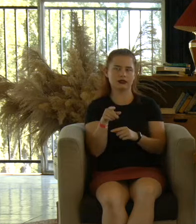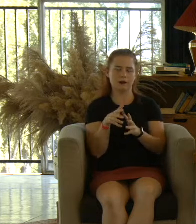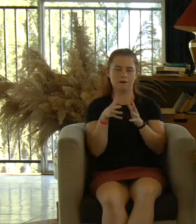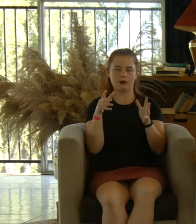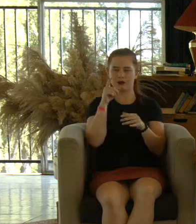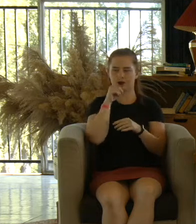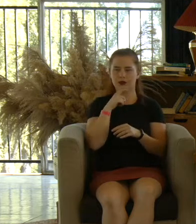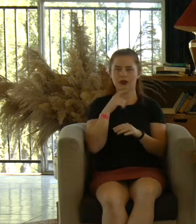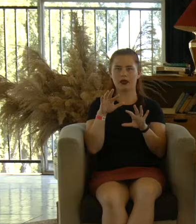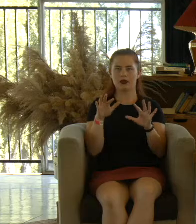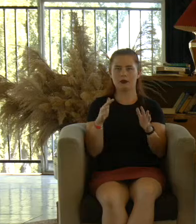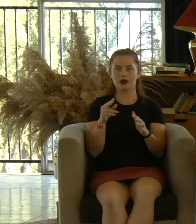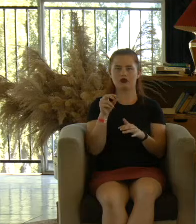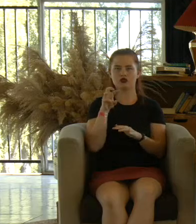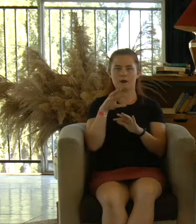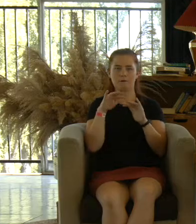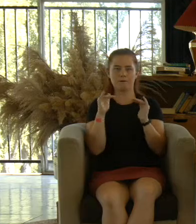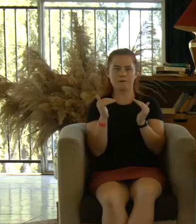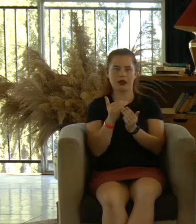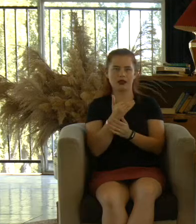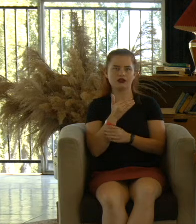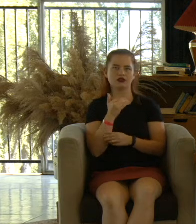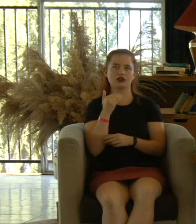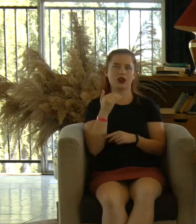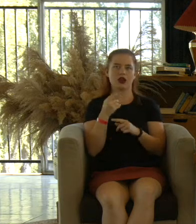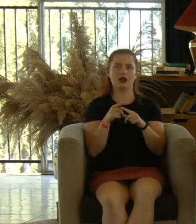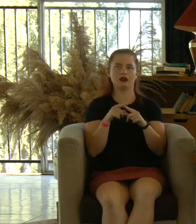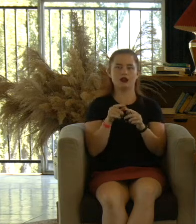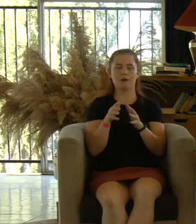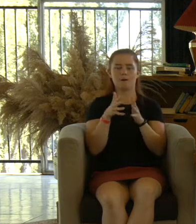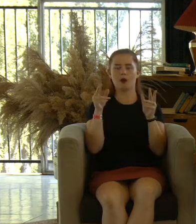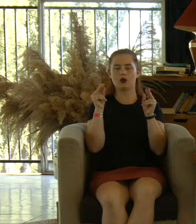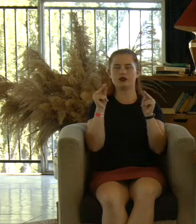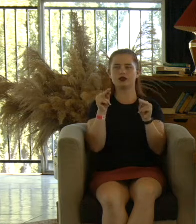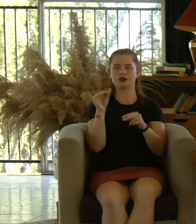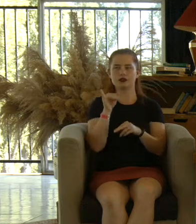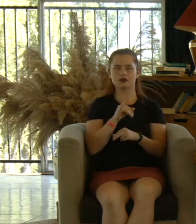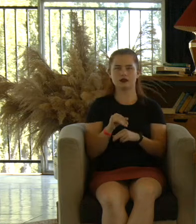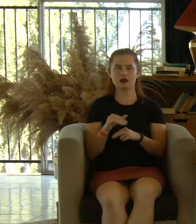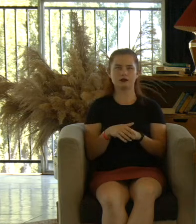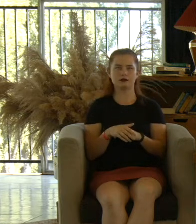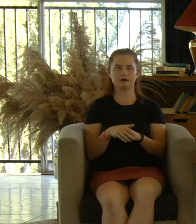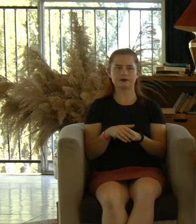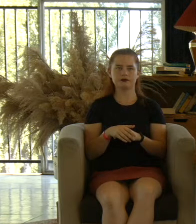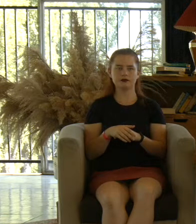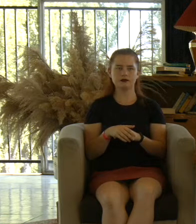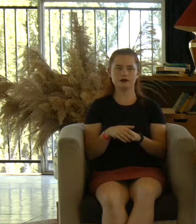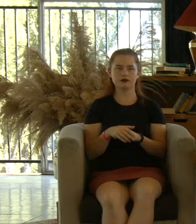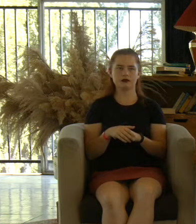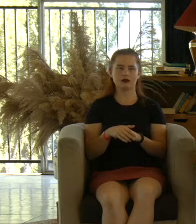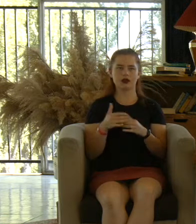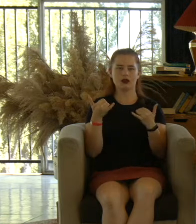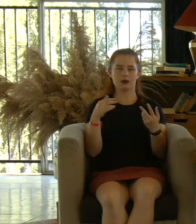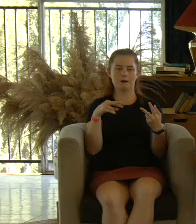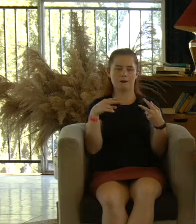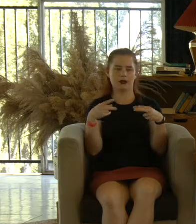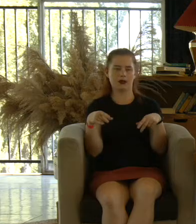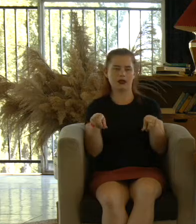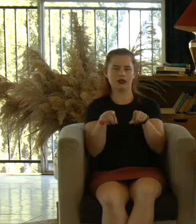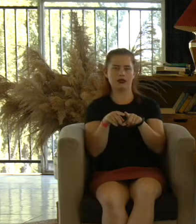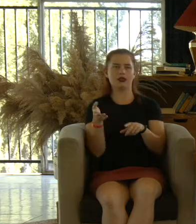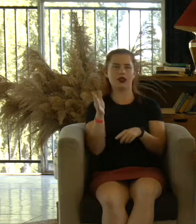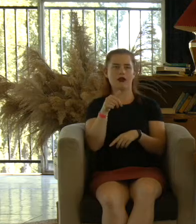происходит. Чем меньше завод, то есть малые европейские винодельни, это обычно более честная история. Теперь перейдем к... Давайте так.